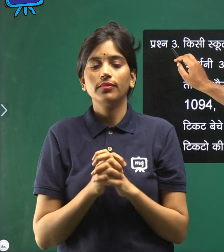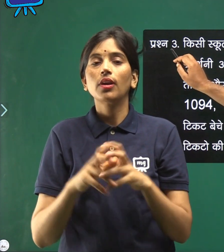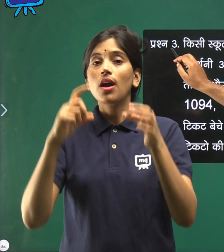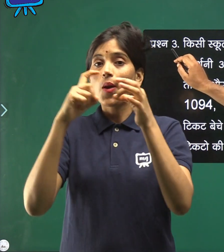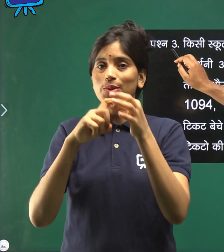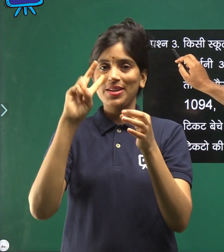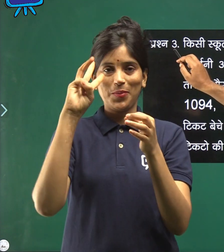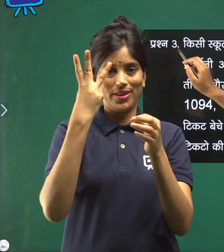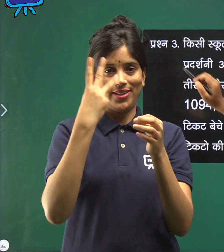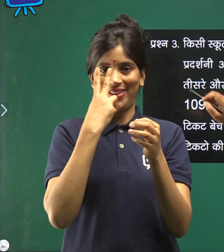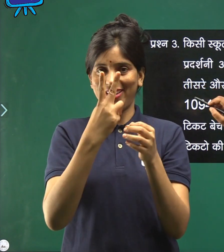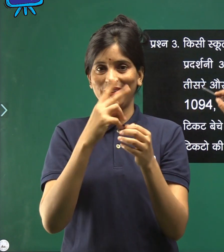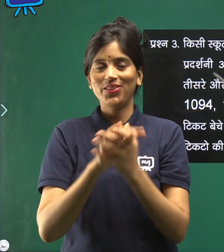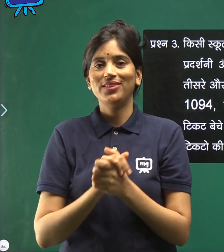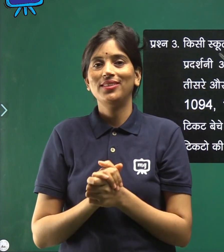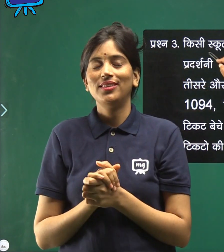प्रश्न नंबर 3 देखो।